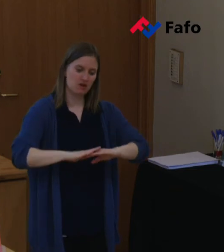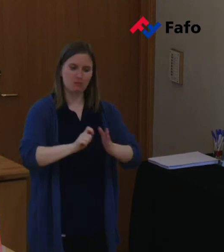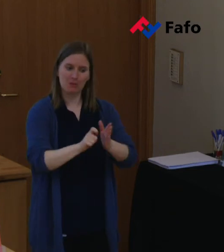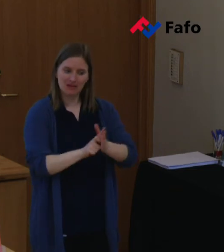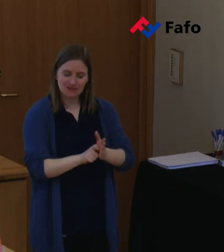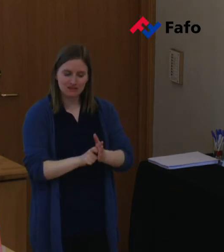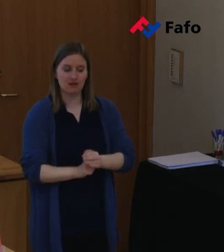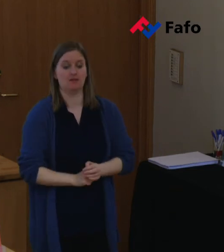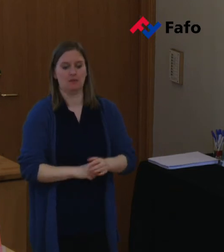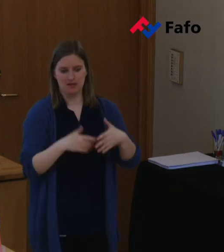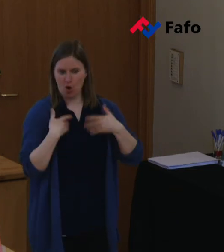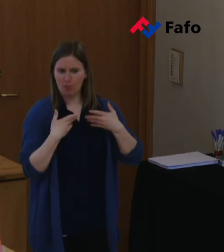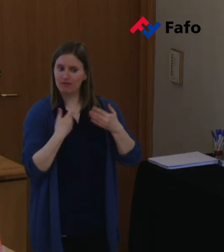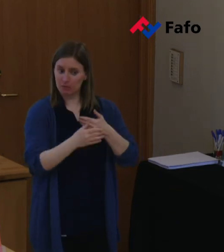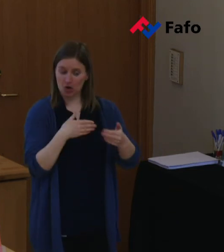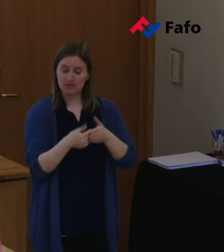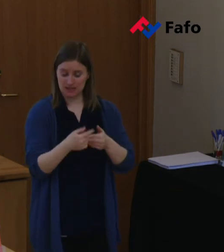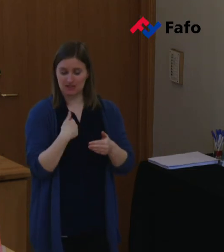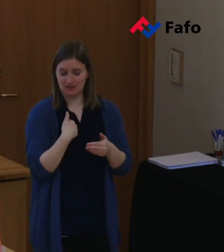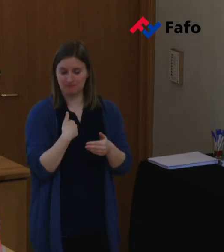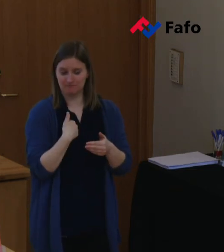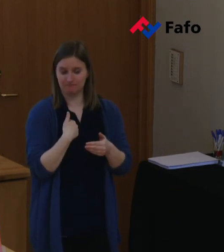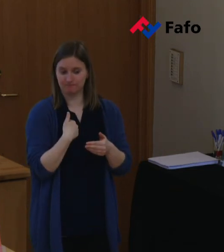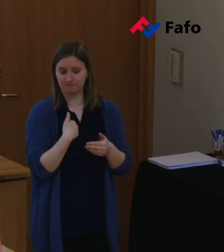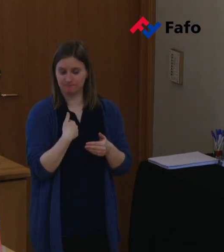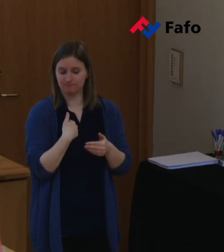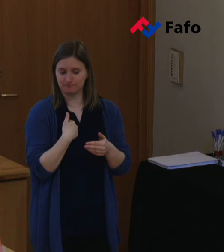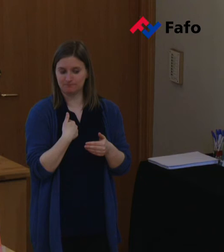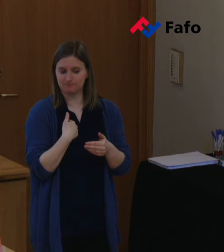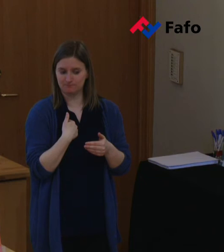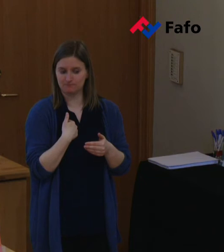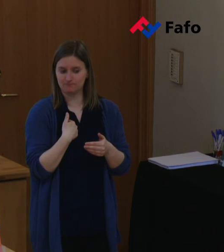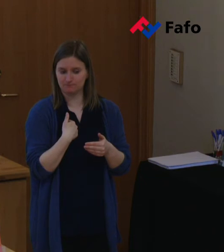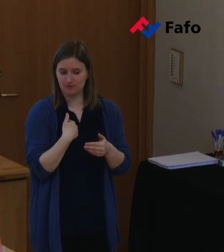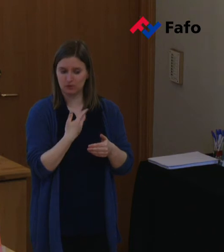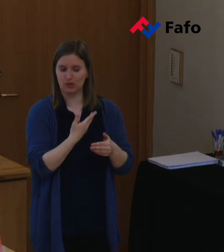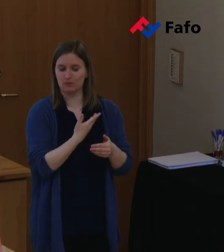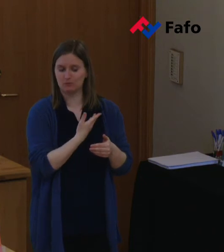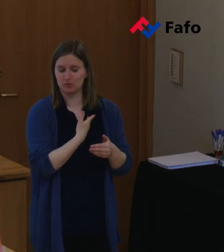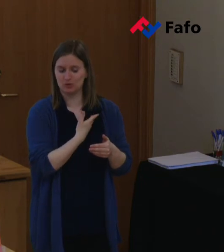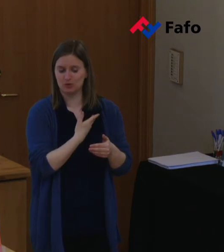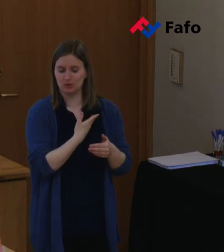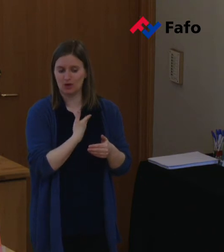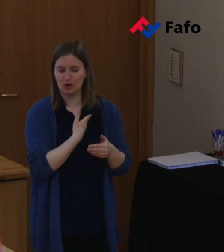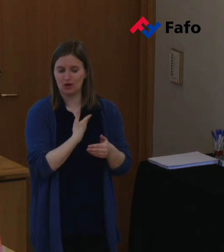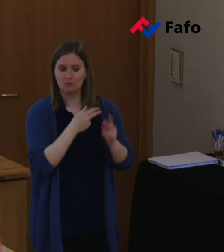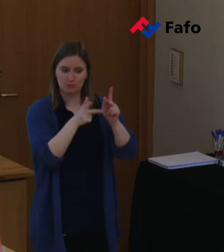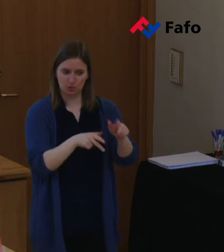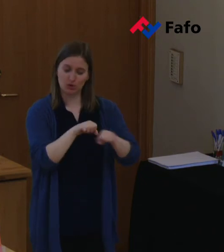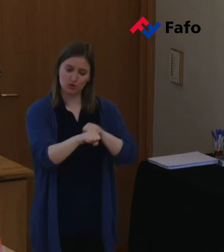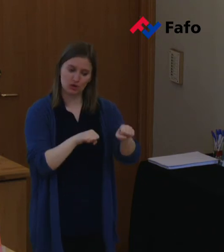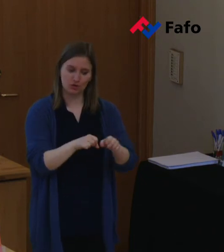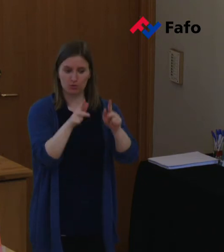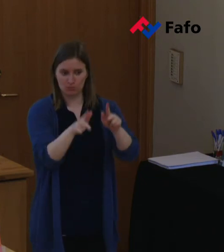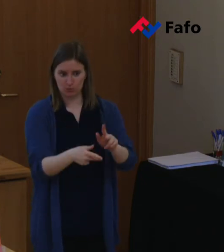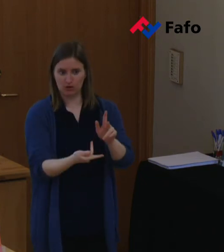Men jeg opplever i praksis så det i stor grad brukerstyring og